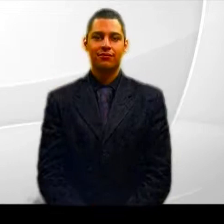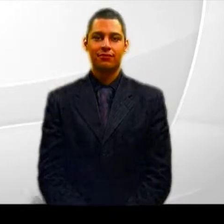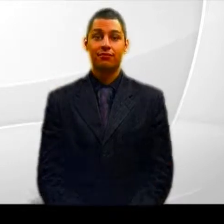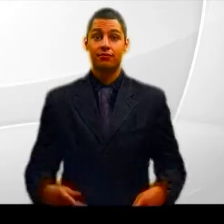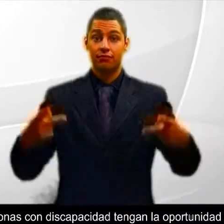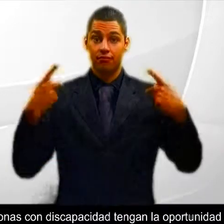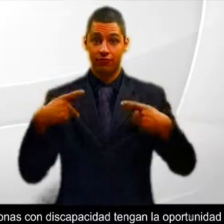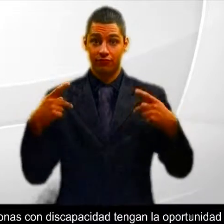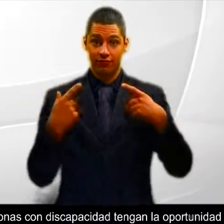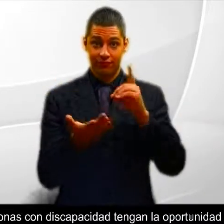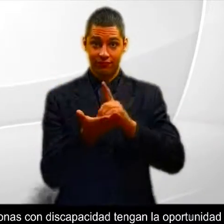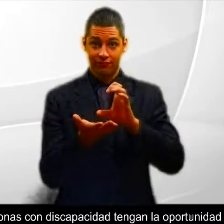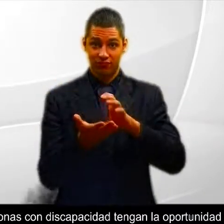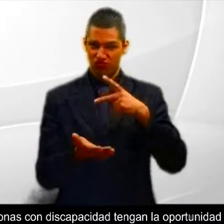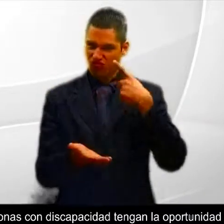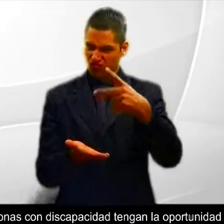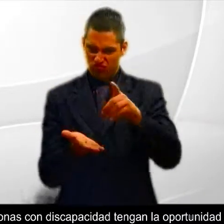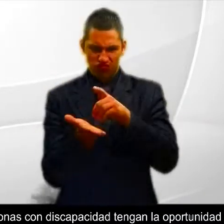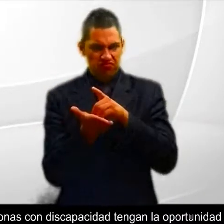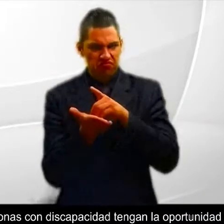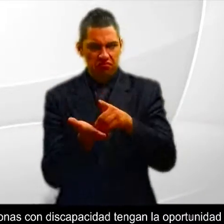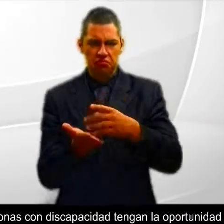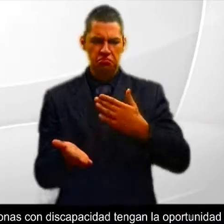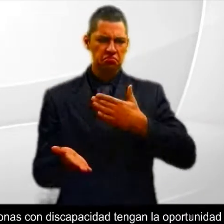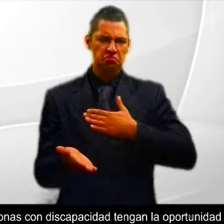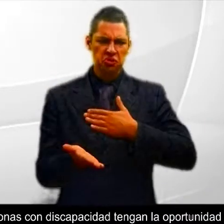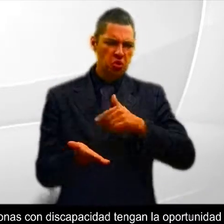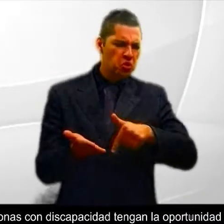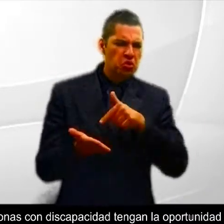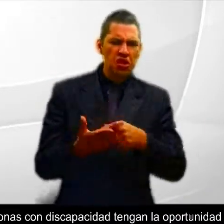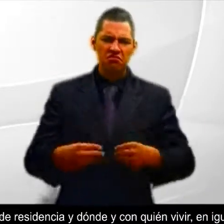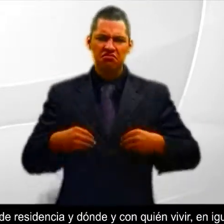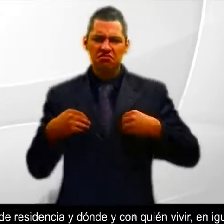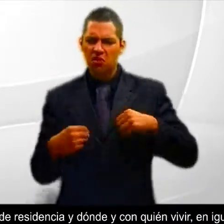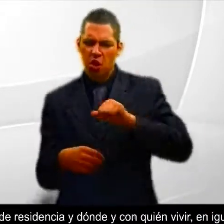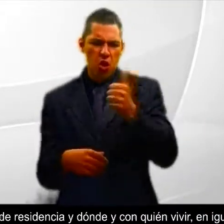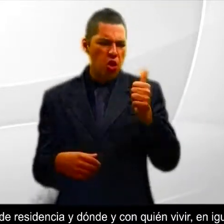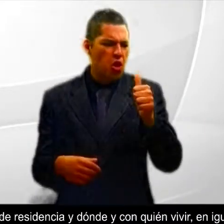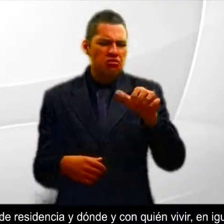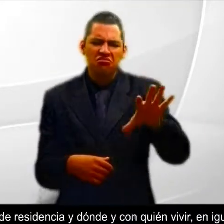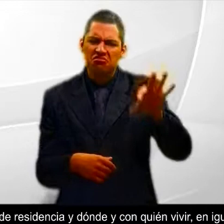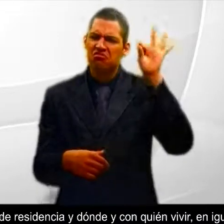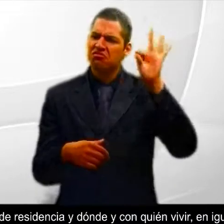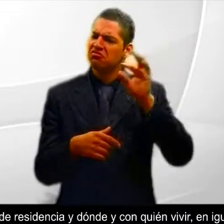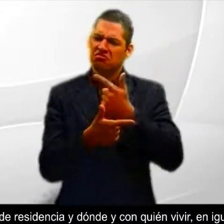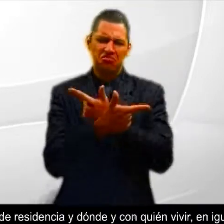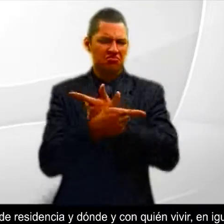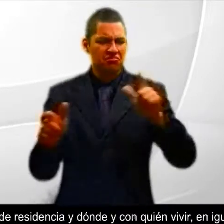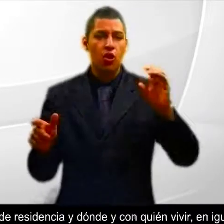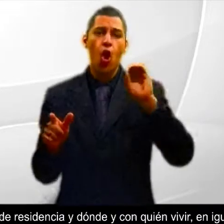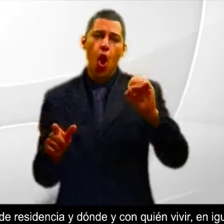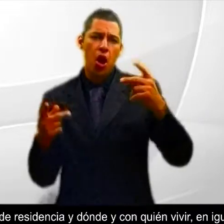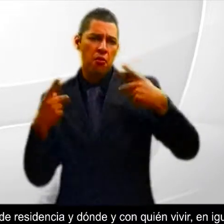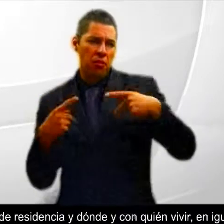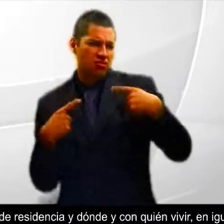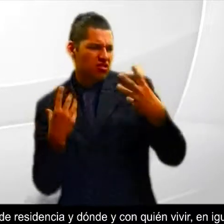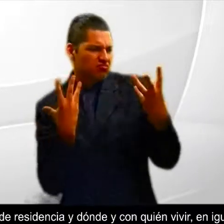a. las personas con discapacidad tengan la oportunidad de elegir su lugar de residencia y dónde y con quién vivir en